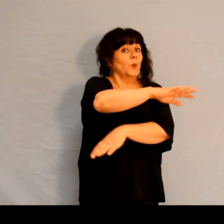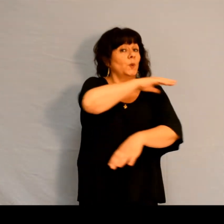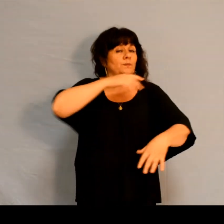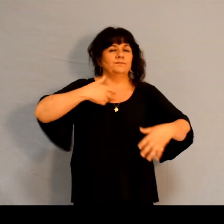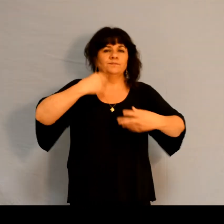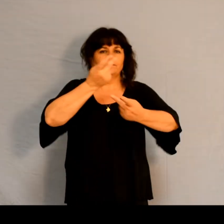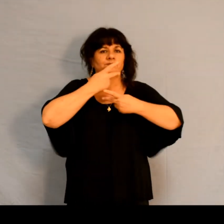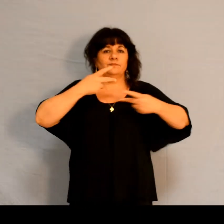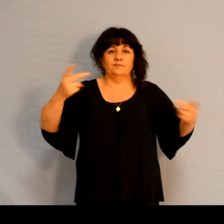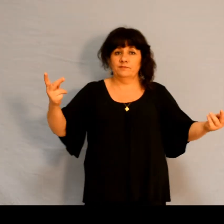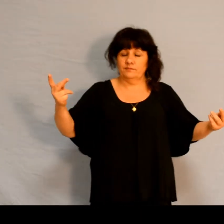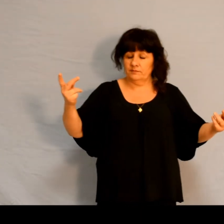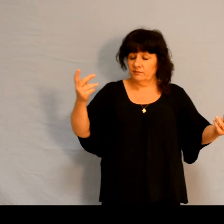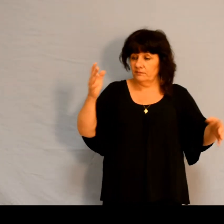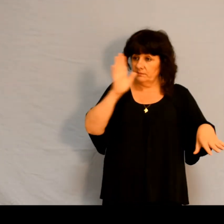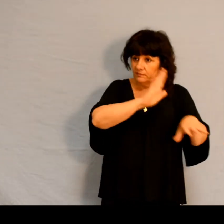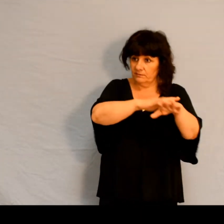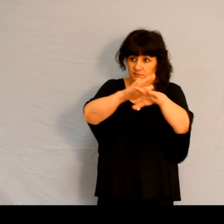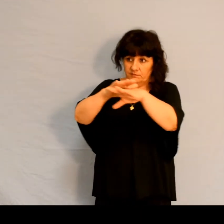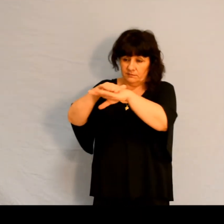Gardez-vous bien de toute avidité,